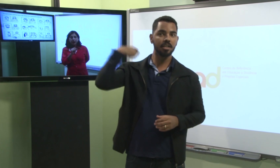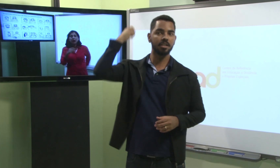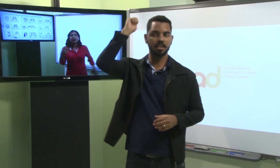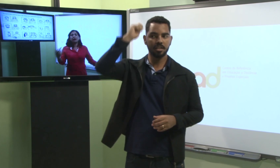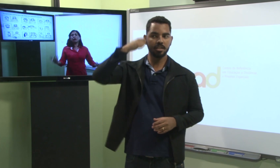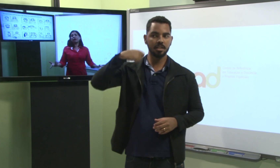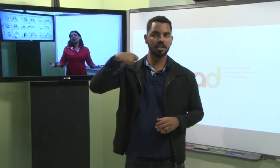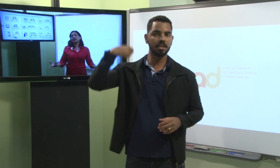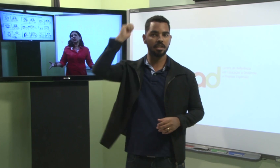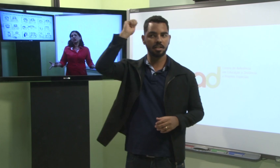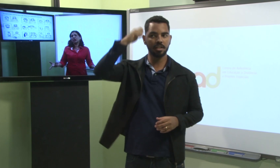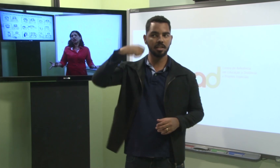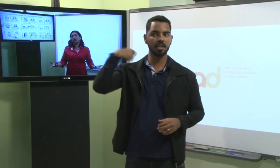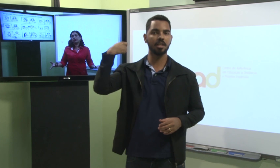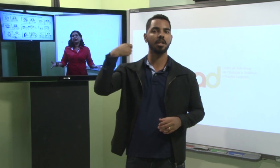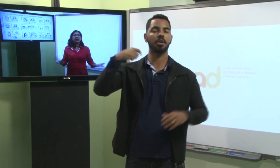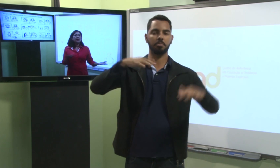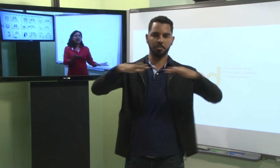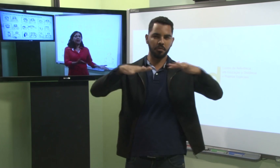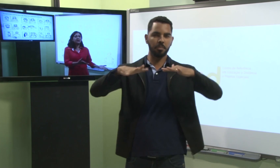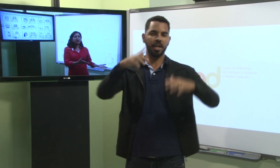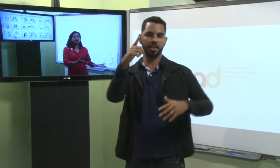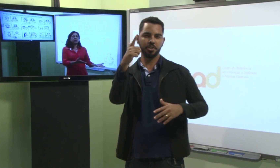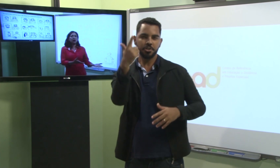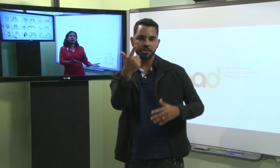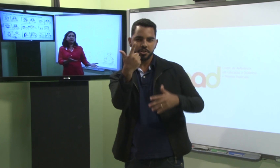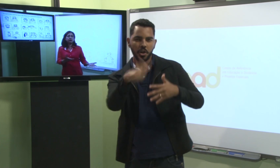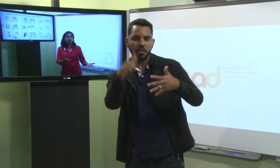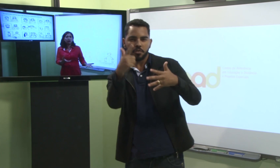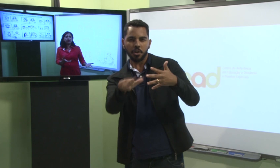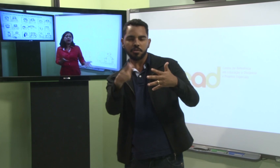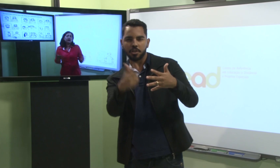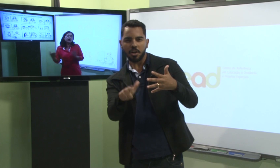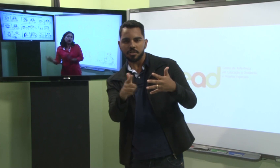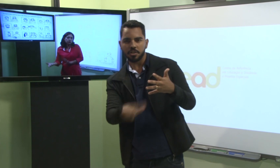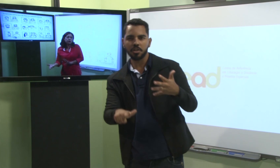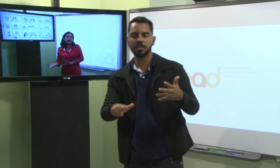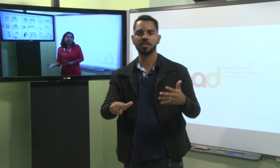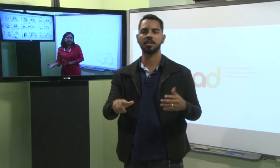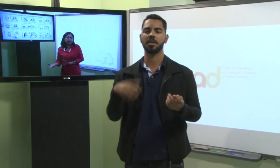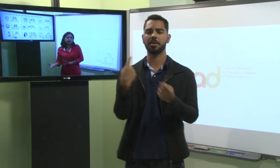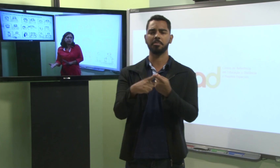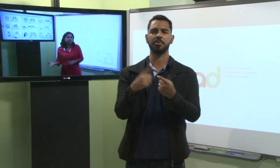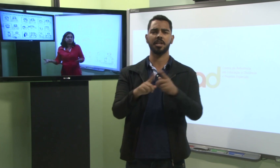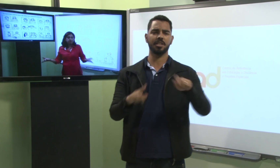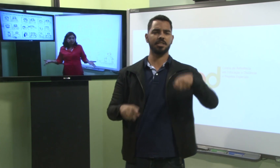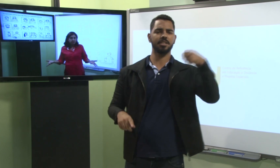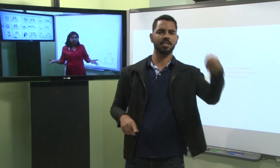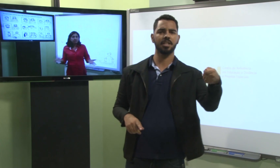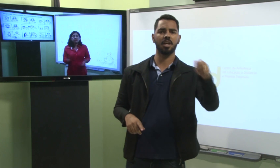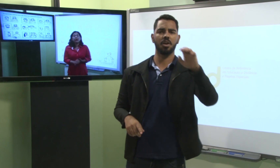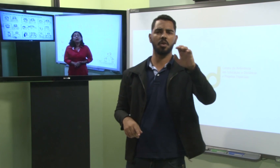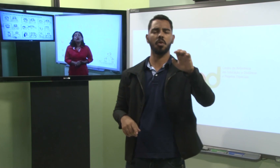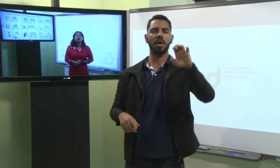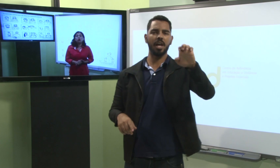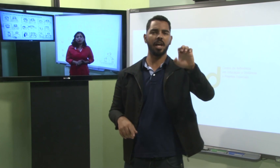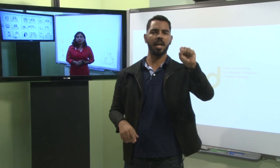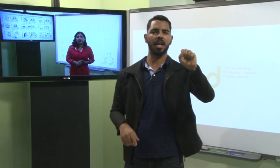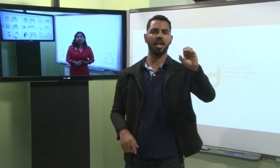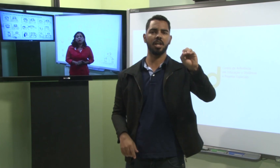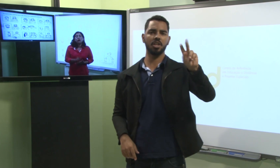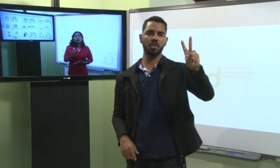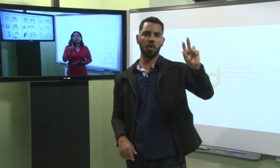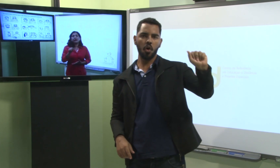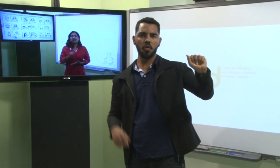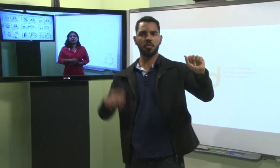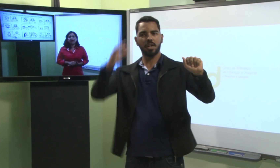cabelos, não faria sentido em libras realizar um sinal para escova e outro para cabelos. Como